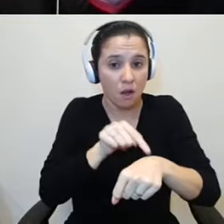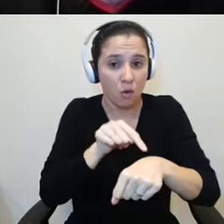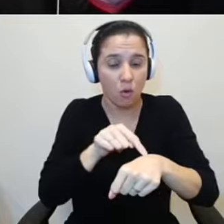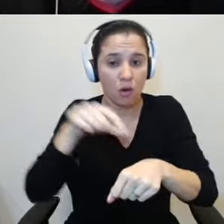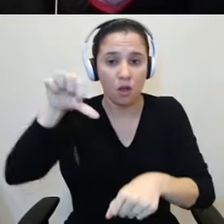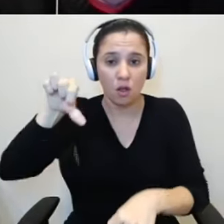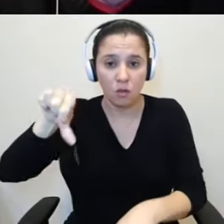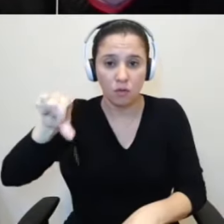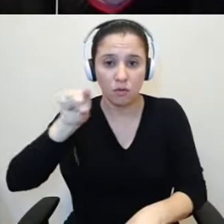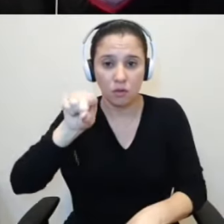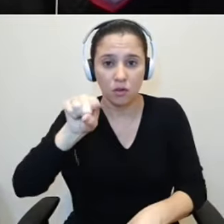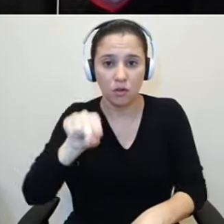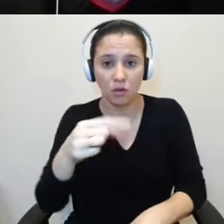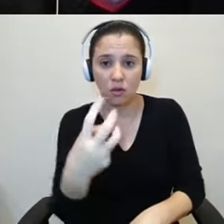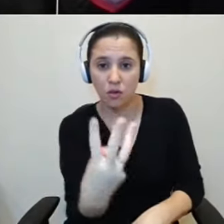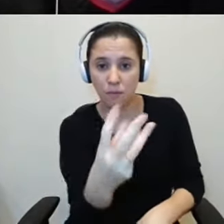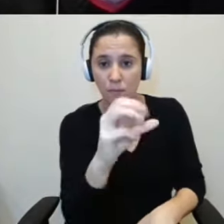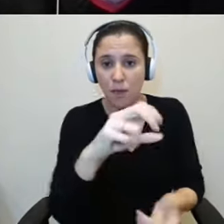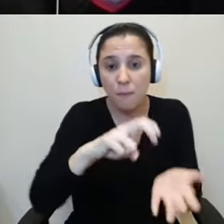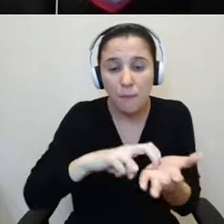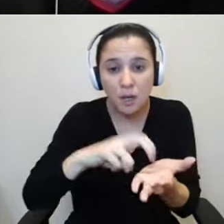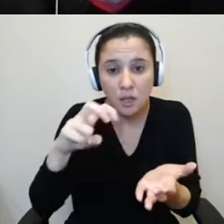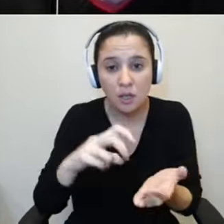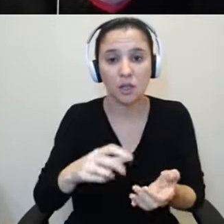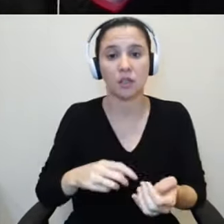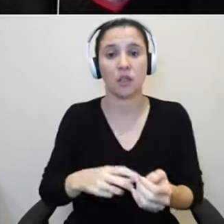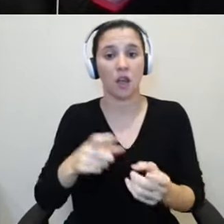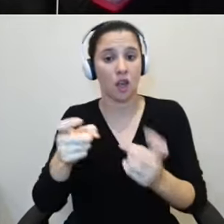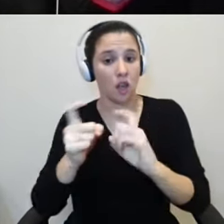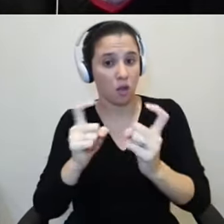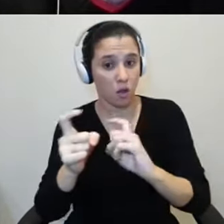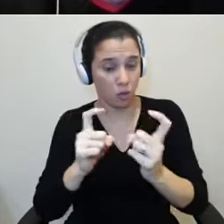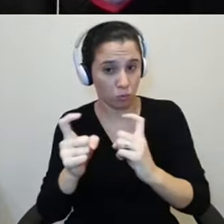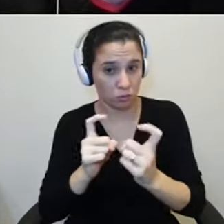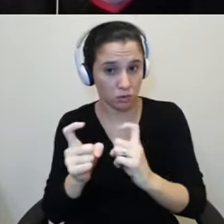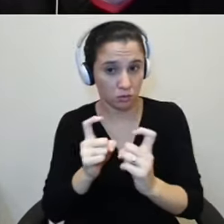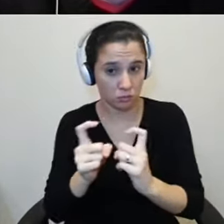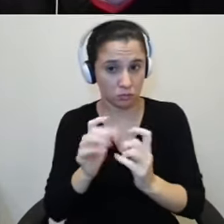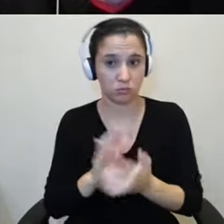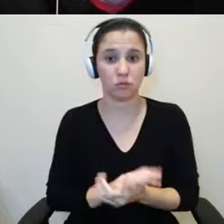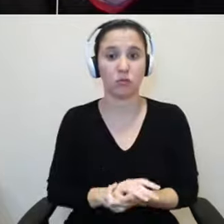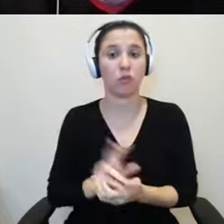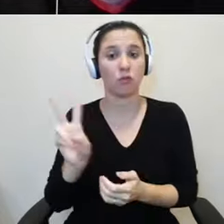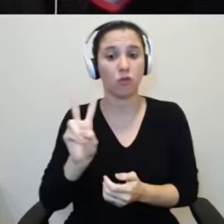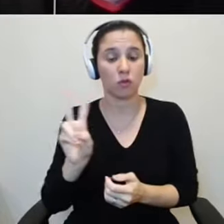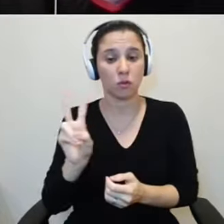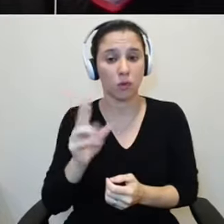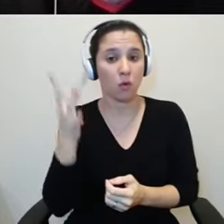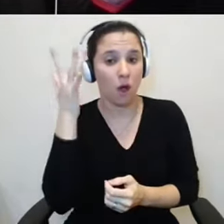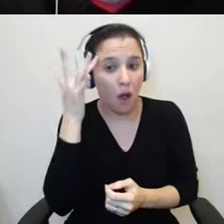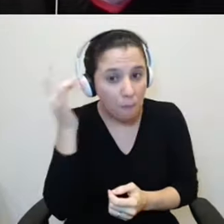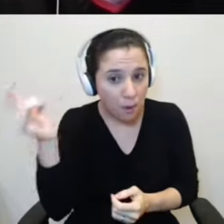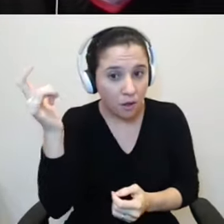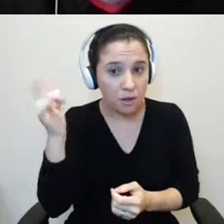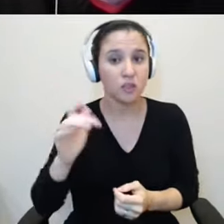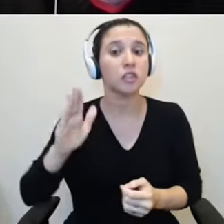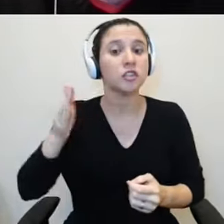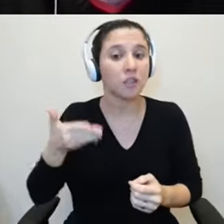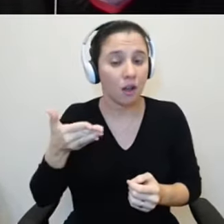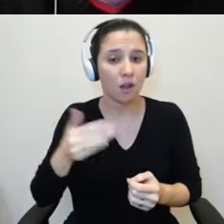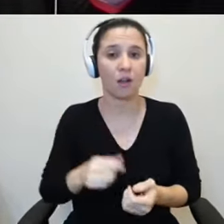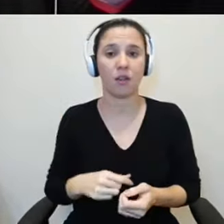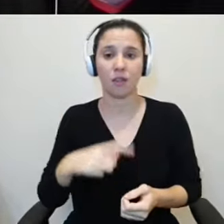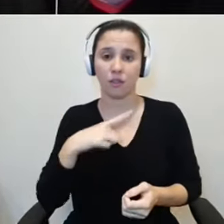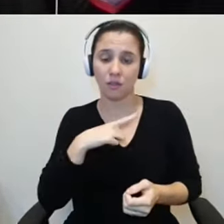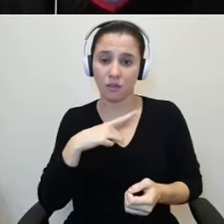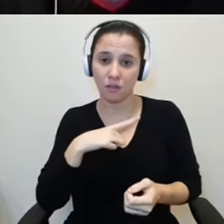decidir sobre essa proposta. Então, às 9h30 da manhã, na sexta-feira, ou seja, amanhã mesmo, nós vamos ter uma reunião